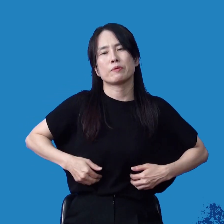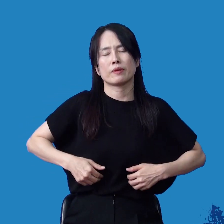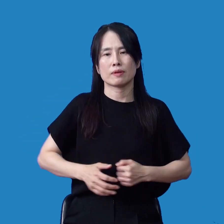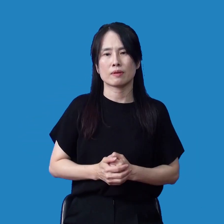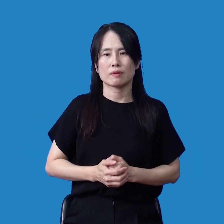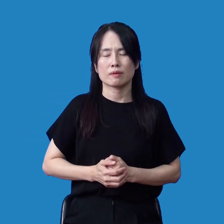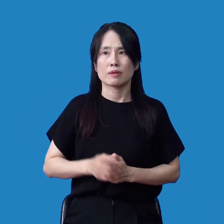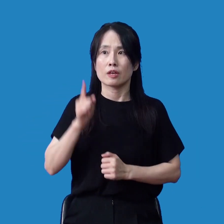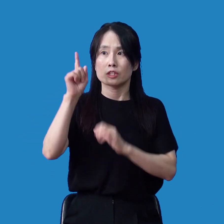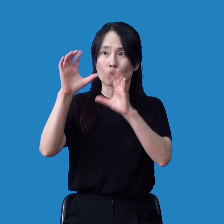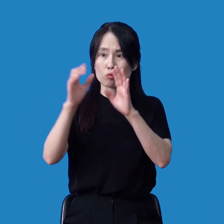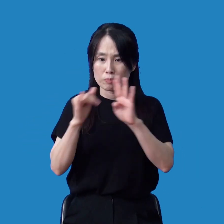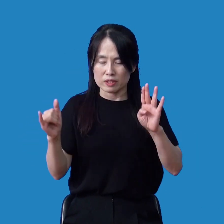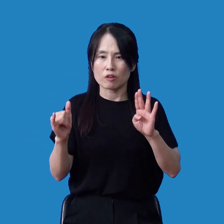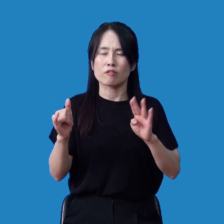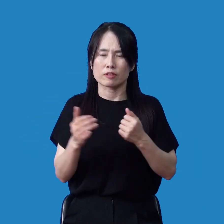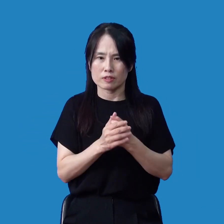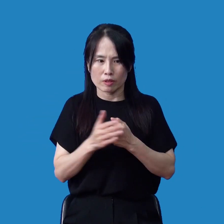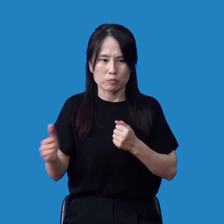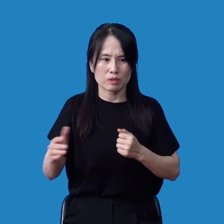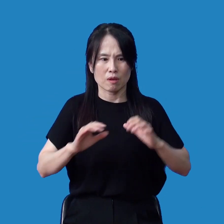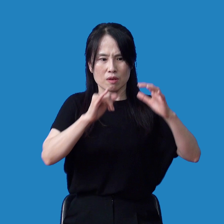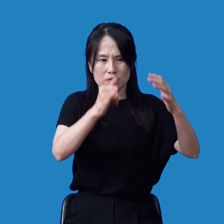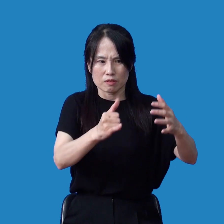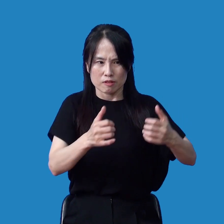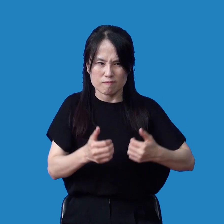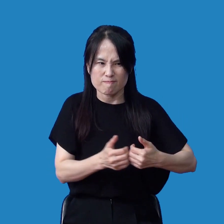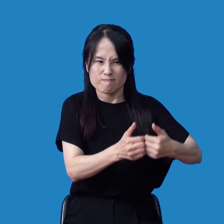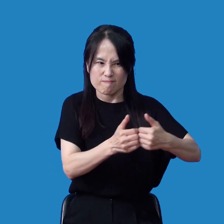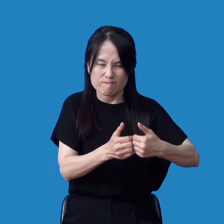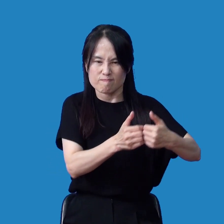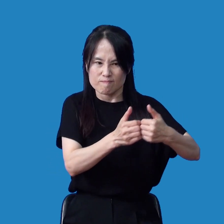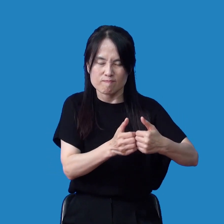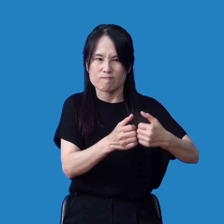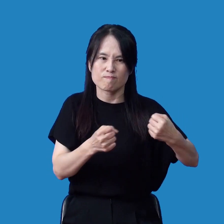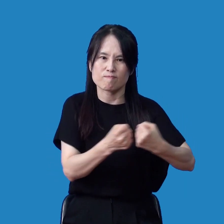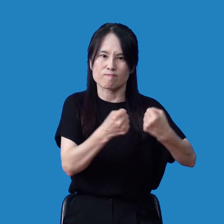그 세상 탕류와 더불어 저항하며 싸울 수 있어야 됩니다.